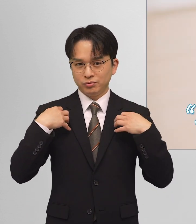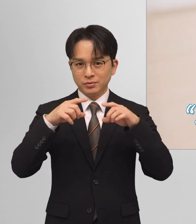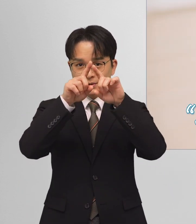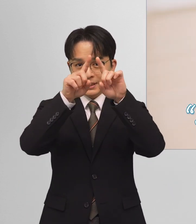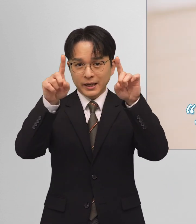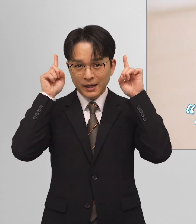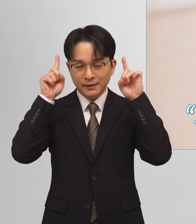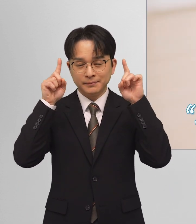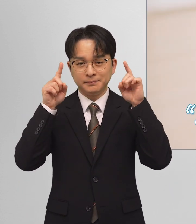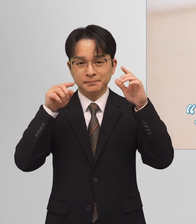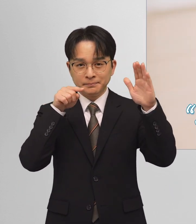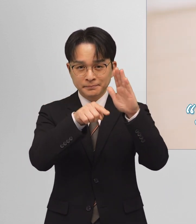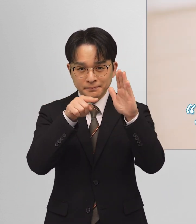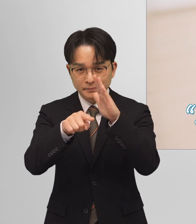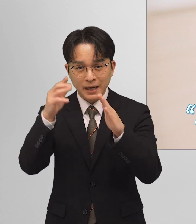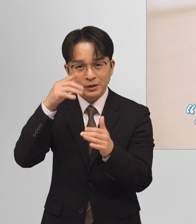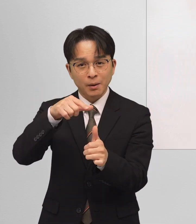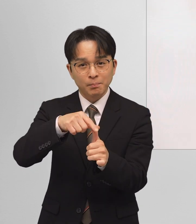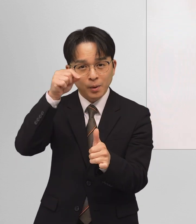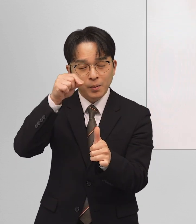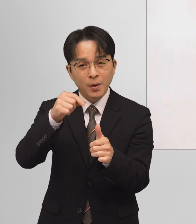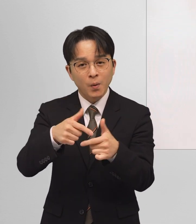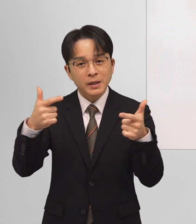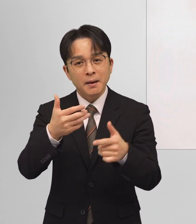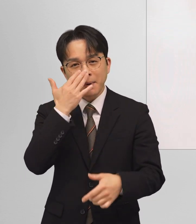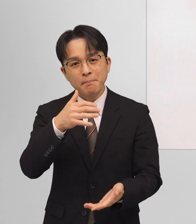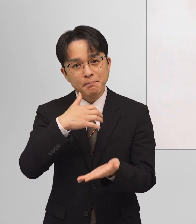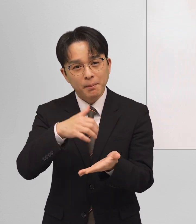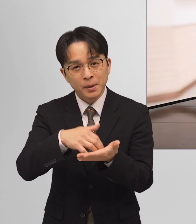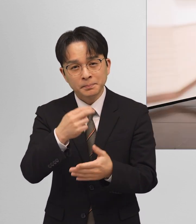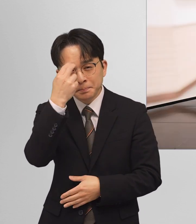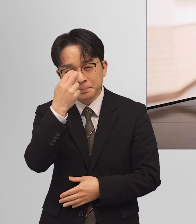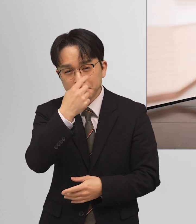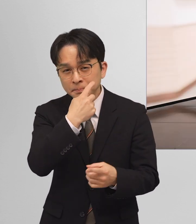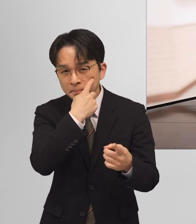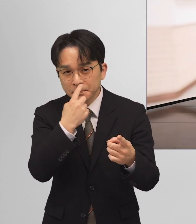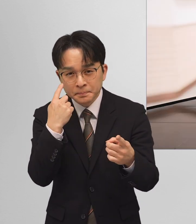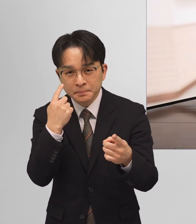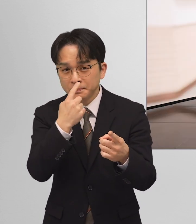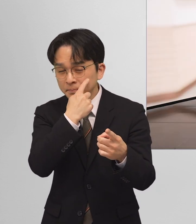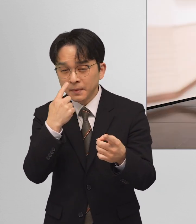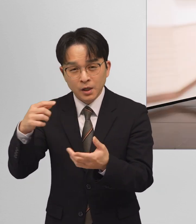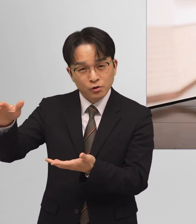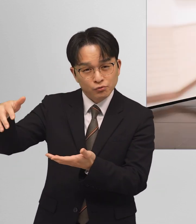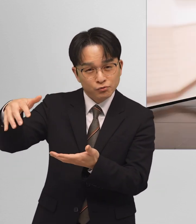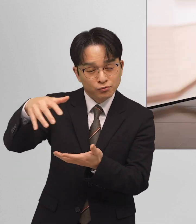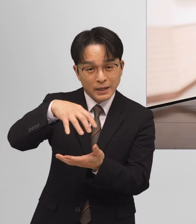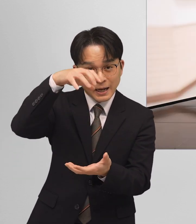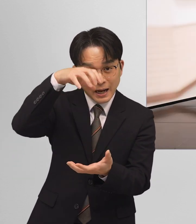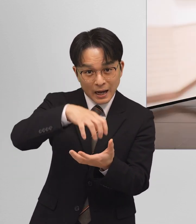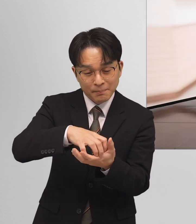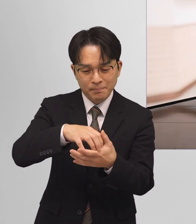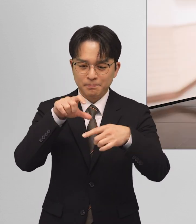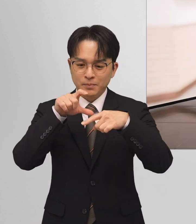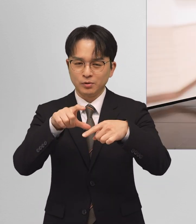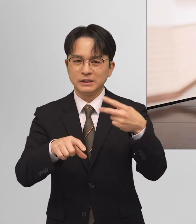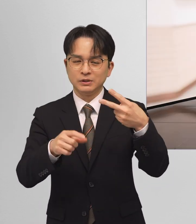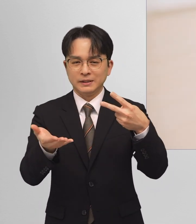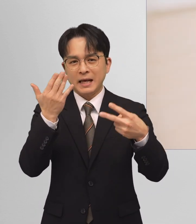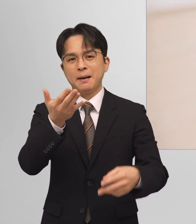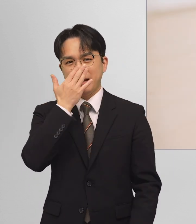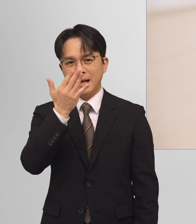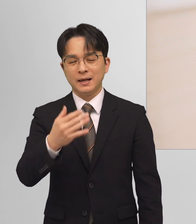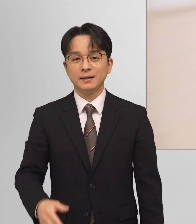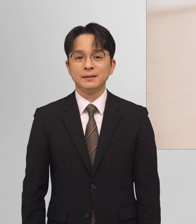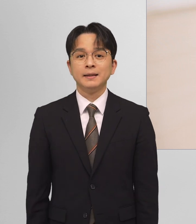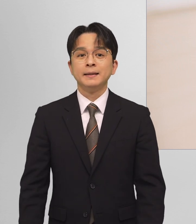수준의 정원은 저희가 늘릴 수 있겠다. 참고로 1980년대에 서울대, 부산대, 전남대 의대 같은